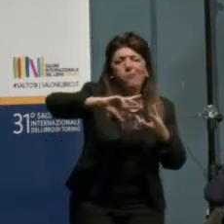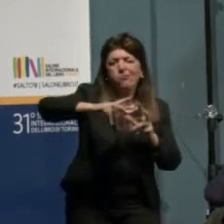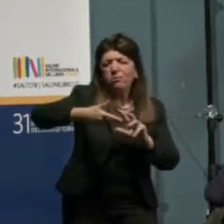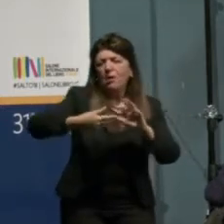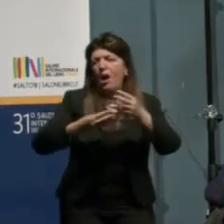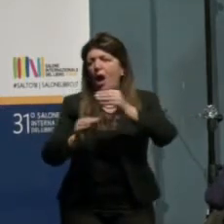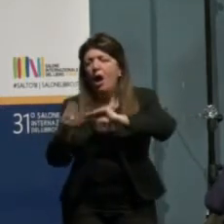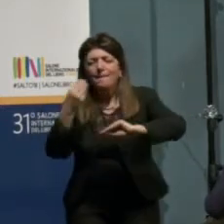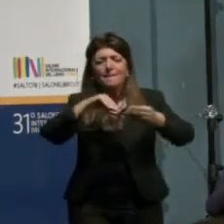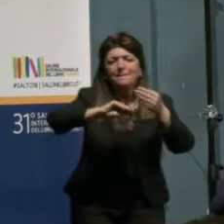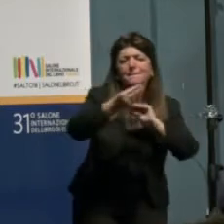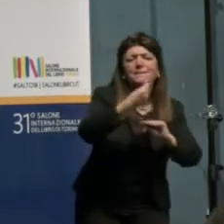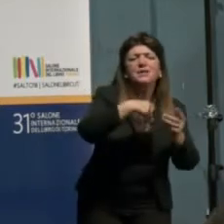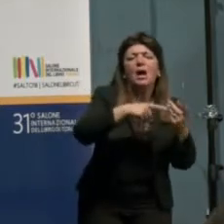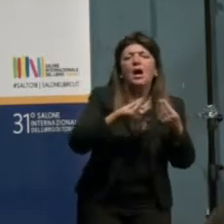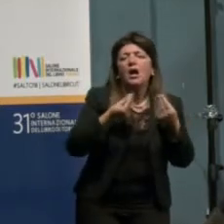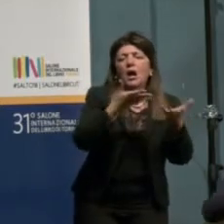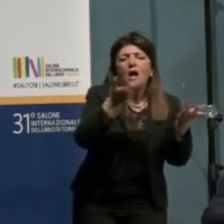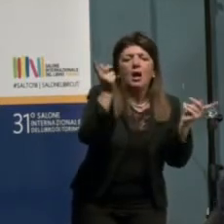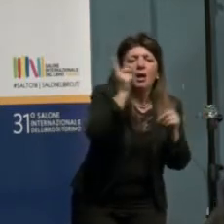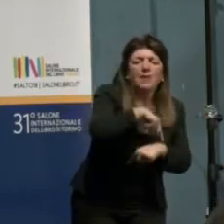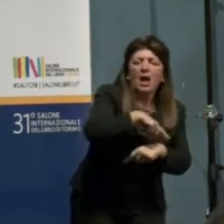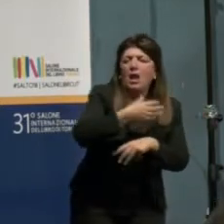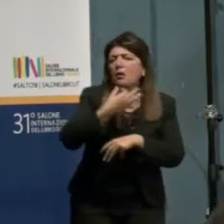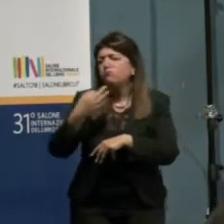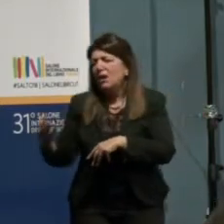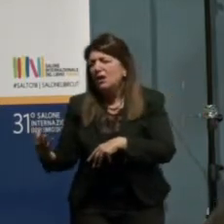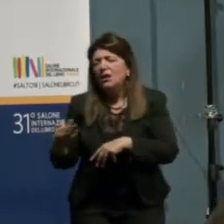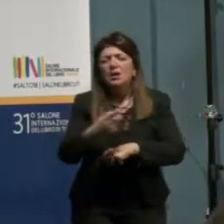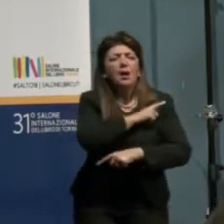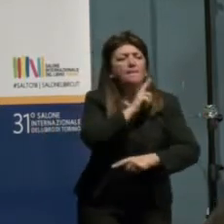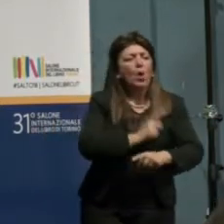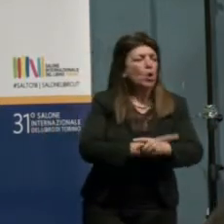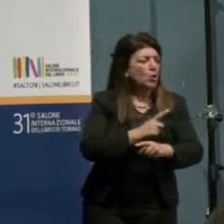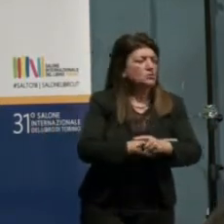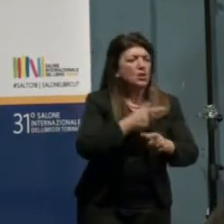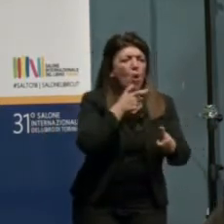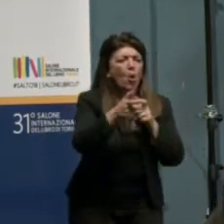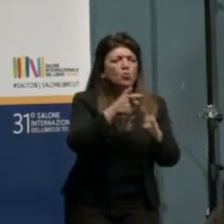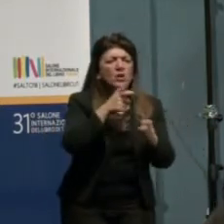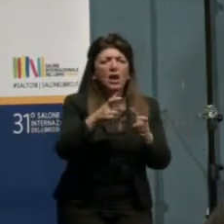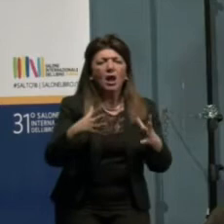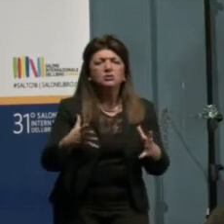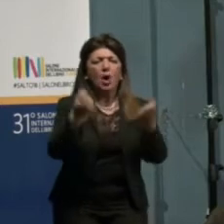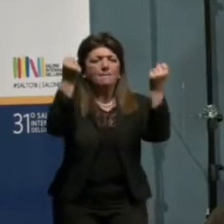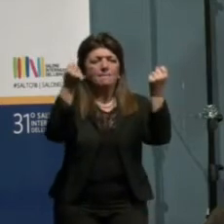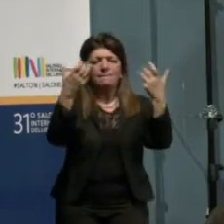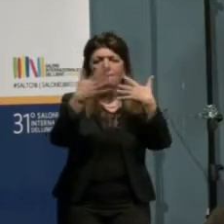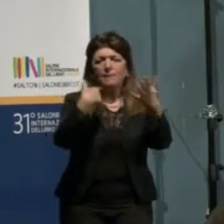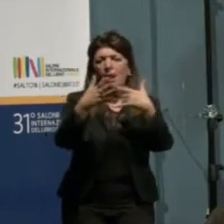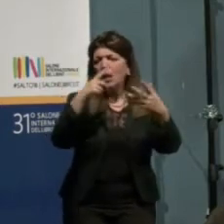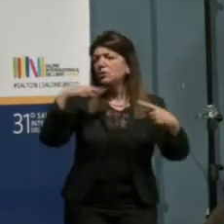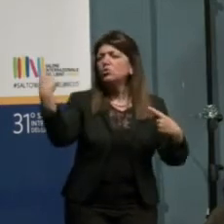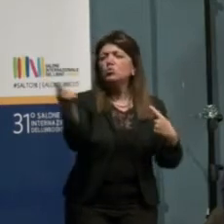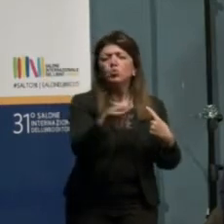sono cadute nel bene né nel male quindi c'è un potere di comunicazione che nelle mani di tutti e ci ha detto una cosa molto importante quella della